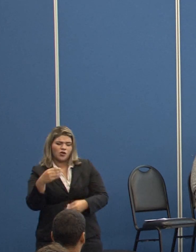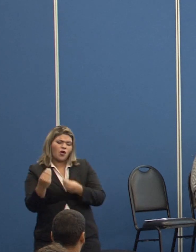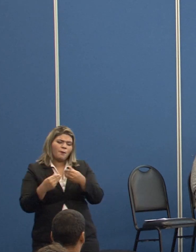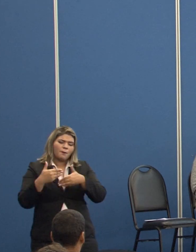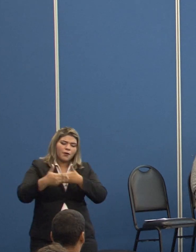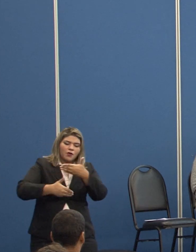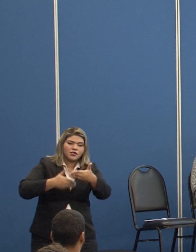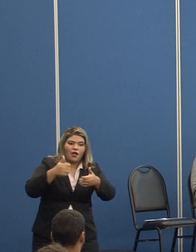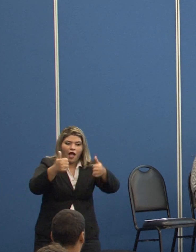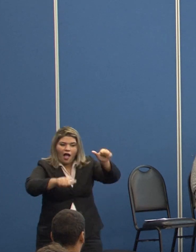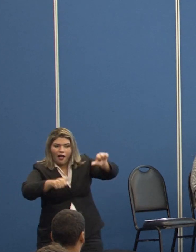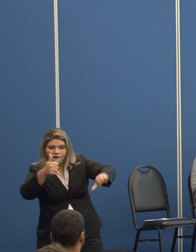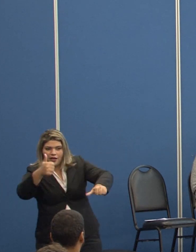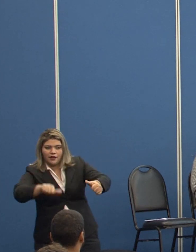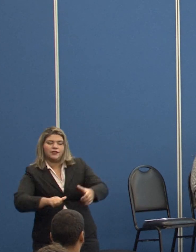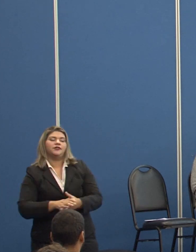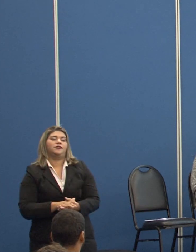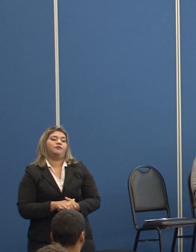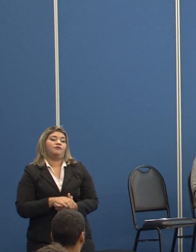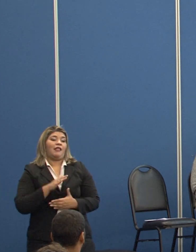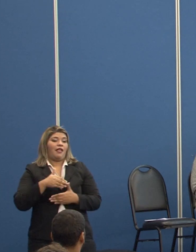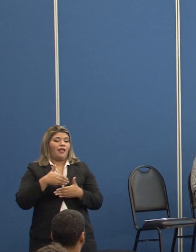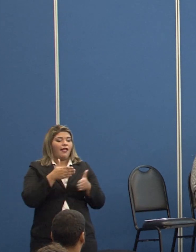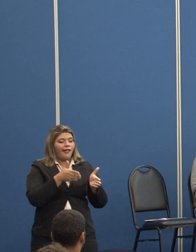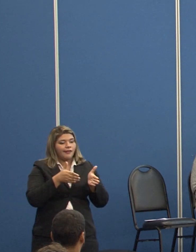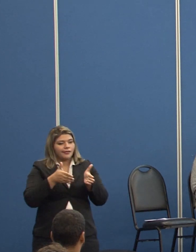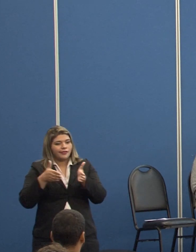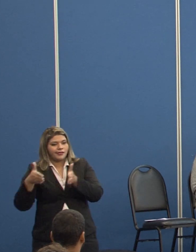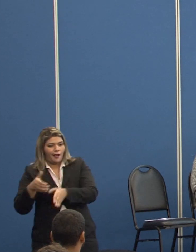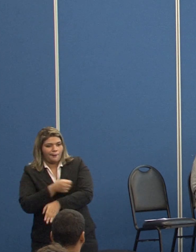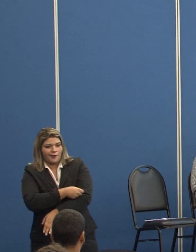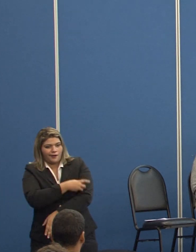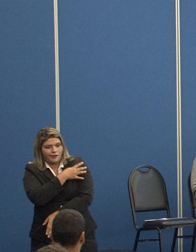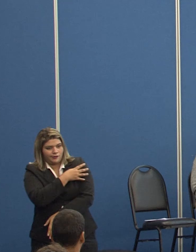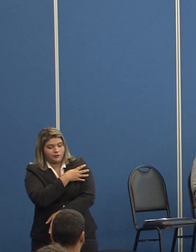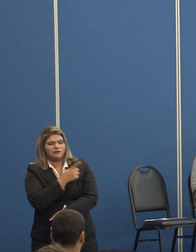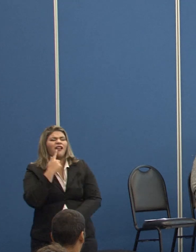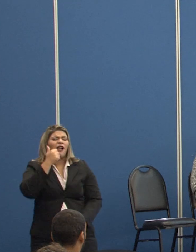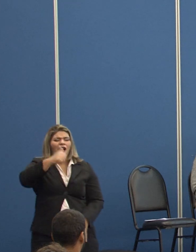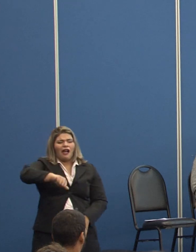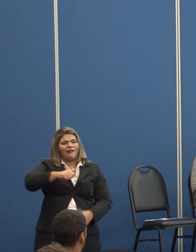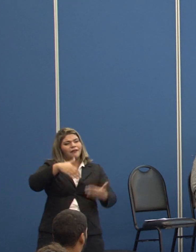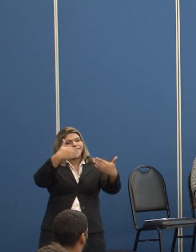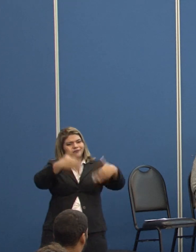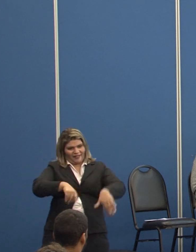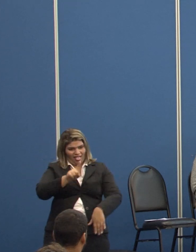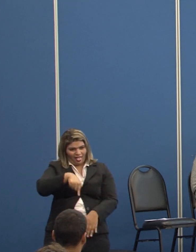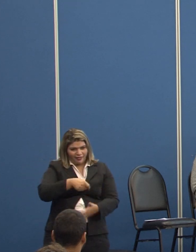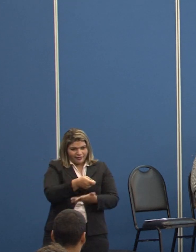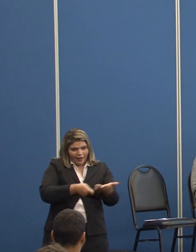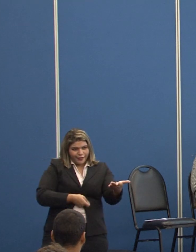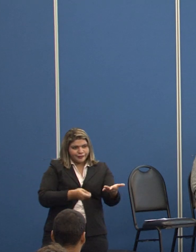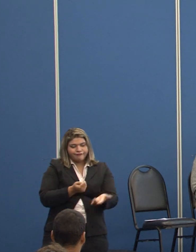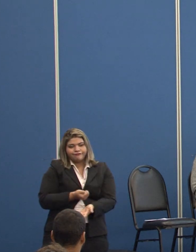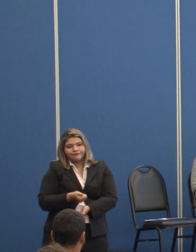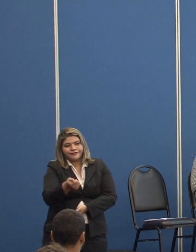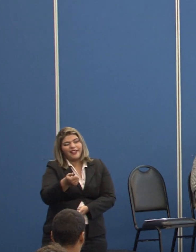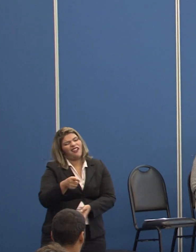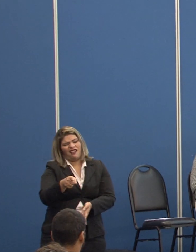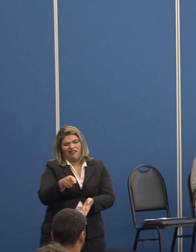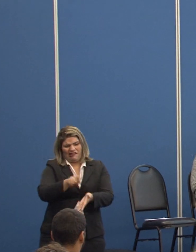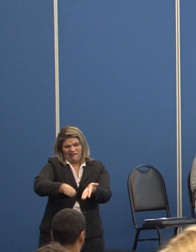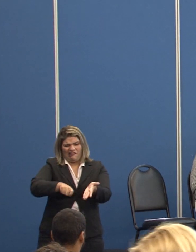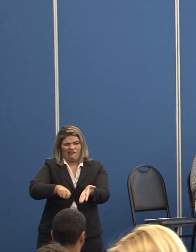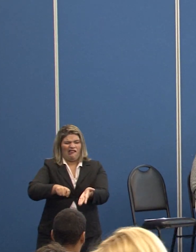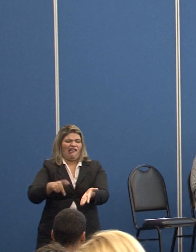avaliação em todas as etapas do ensino-aprendizagem. Avaliar não é somente pegar um texto escrito, riscar esse texto